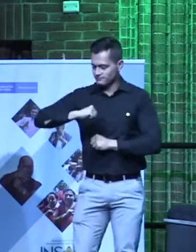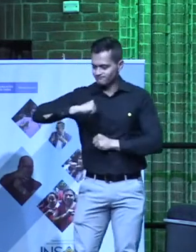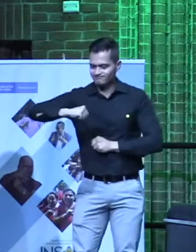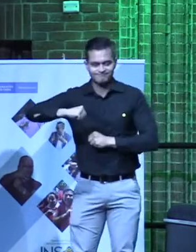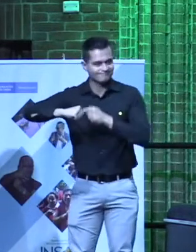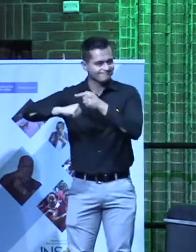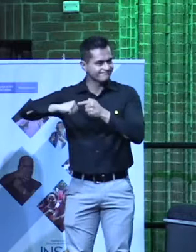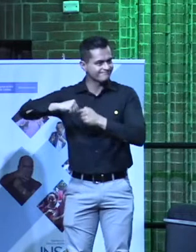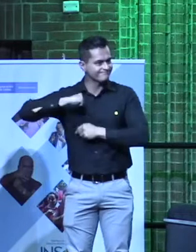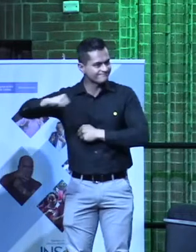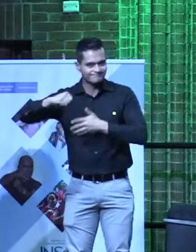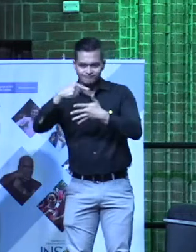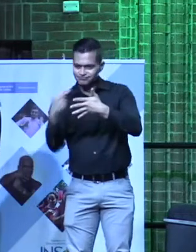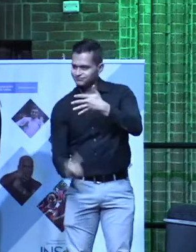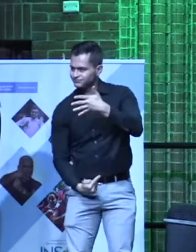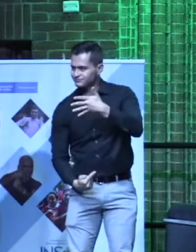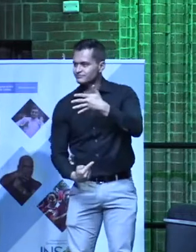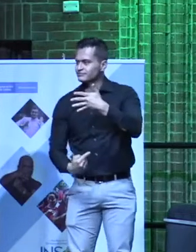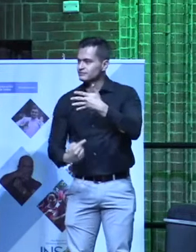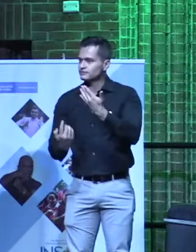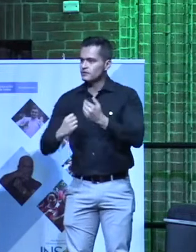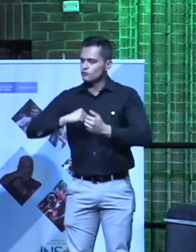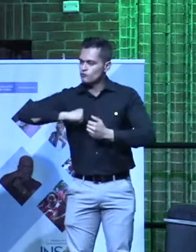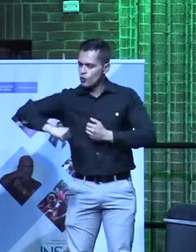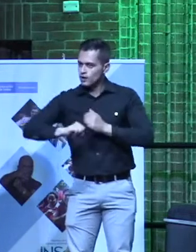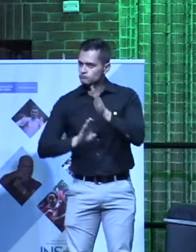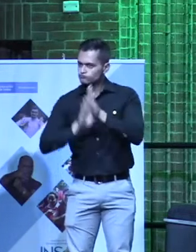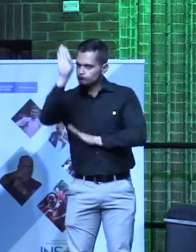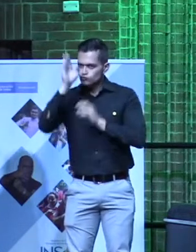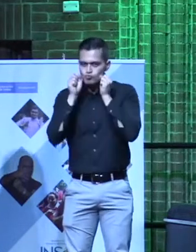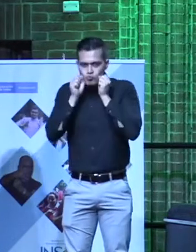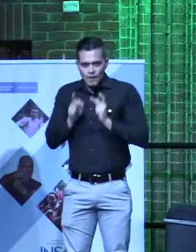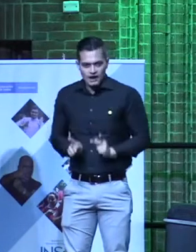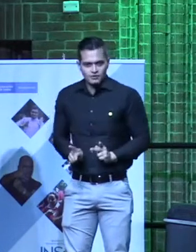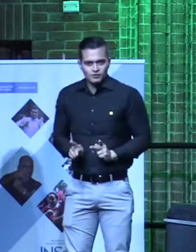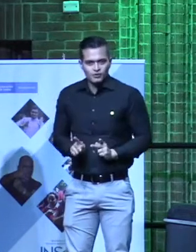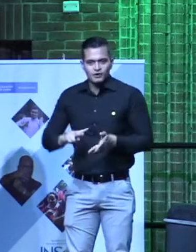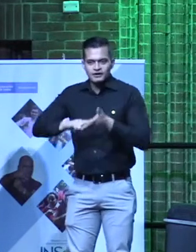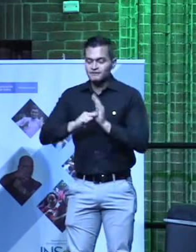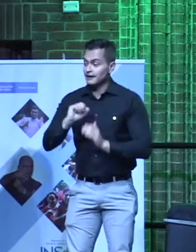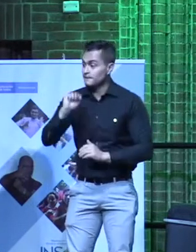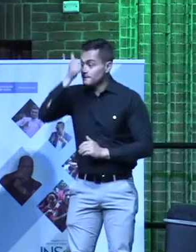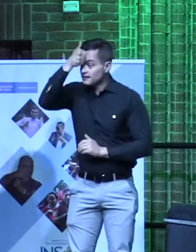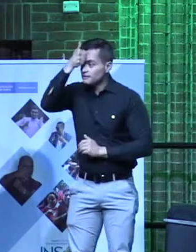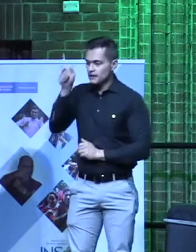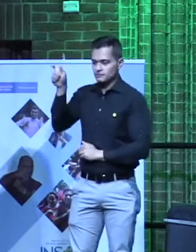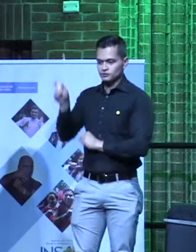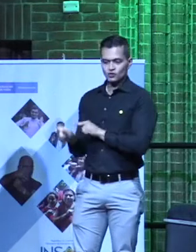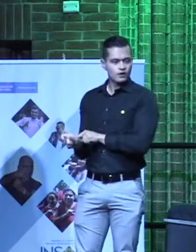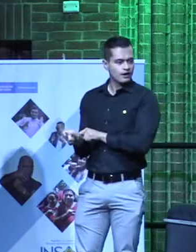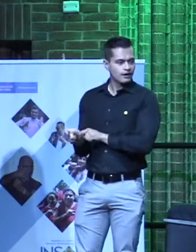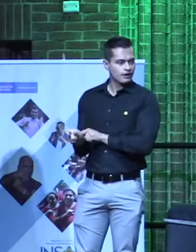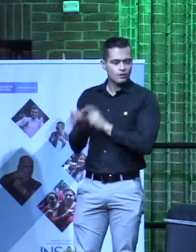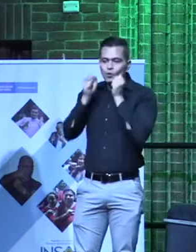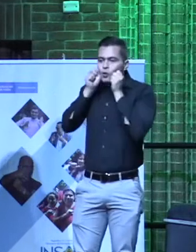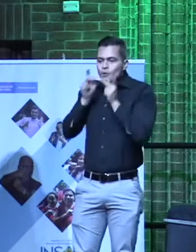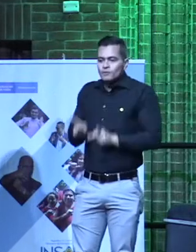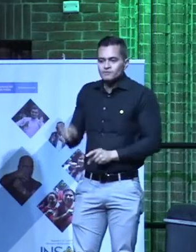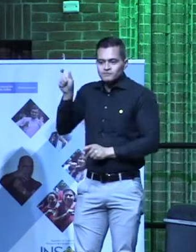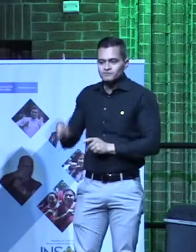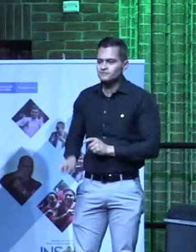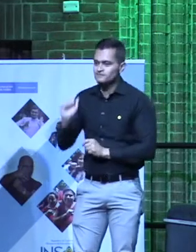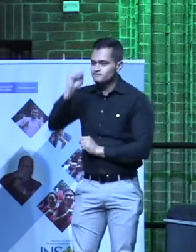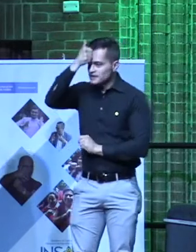derechos? ¿Por qué el enfoque de desarrollo humano? Porque también pone a la persona como eje y porque sienta las bases que